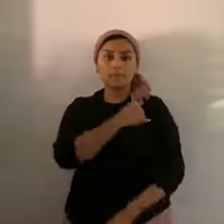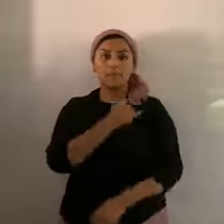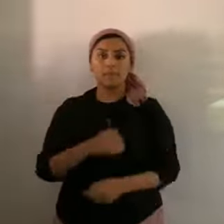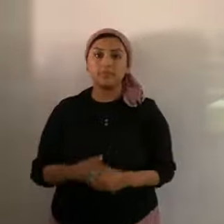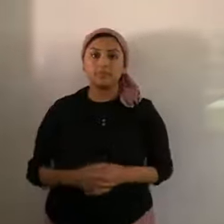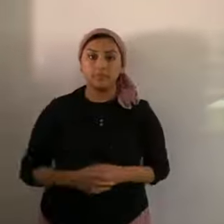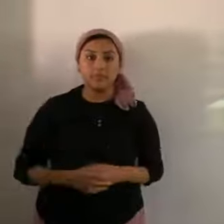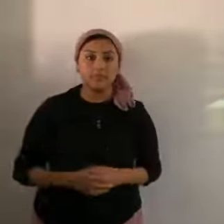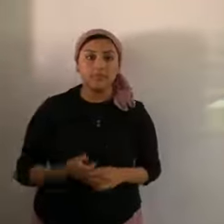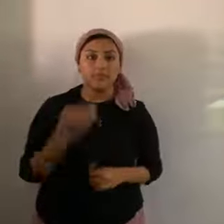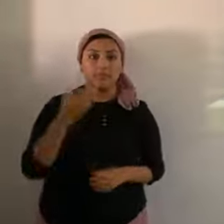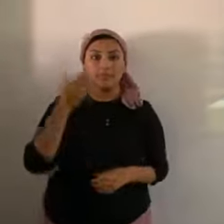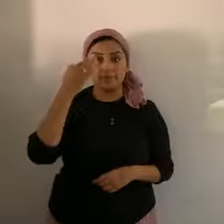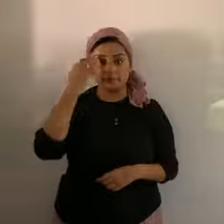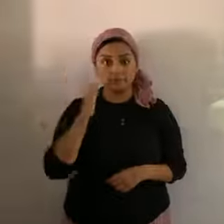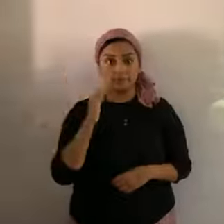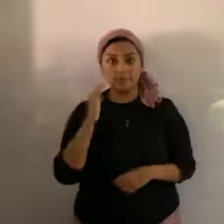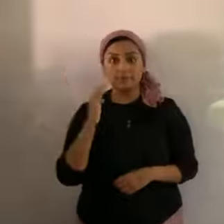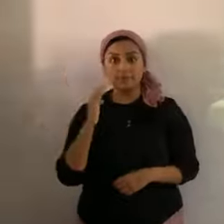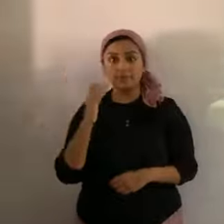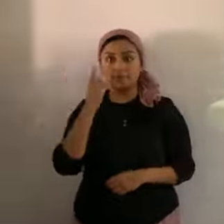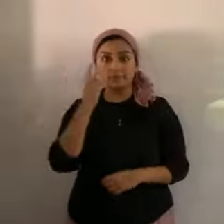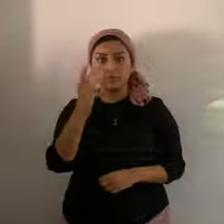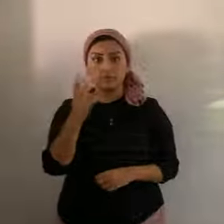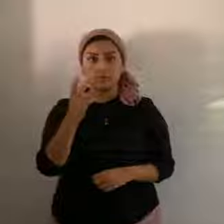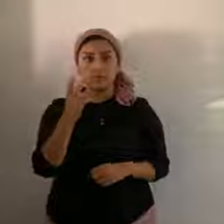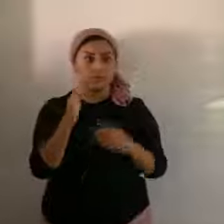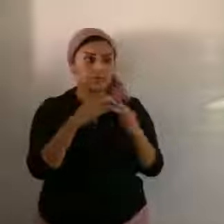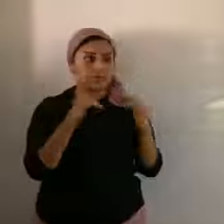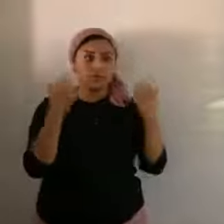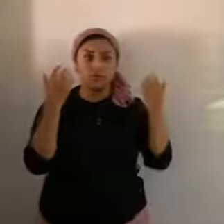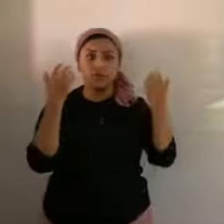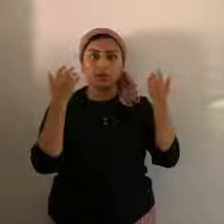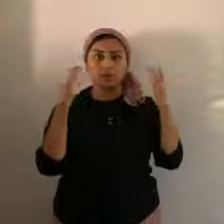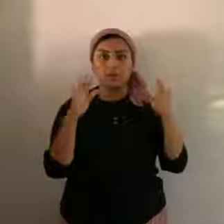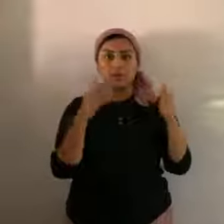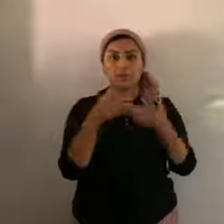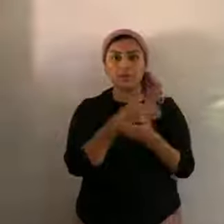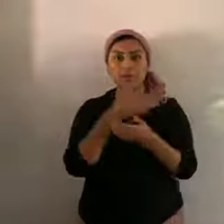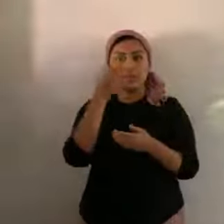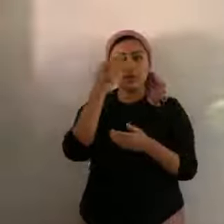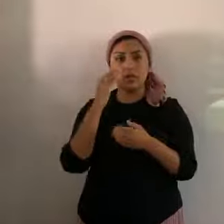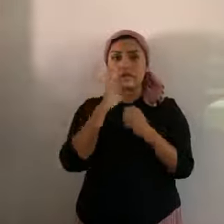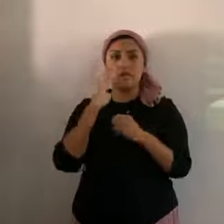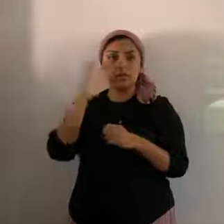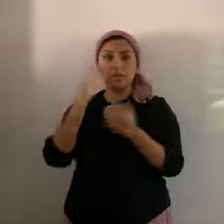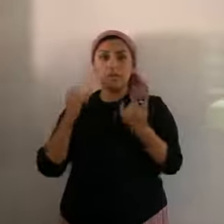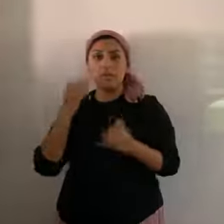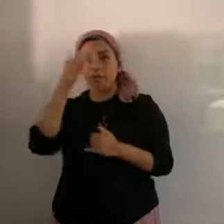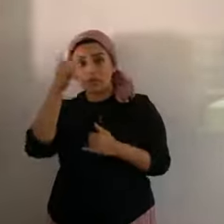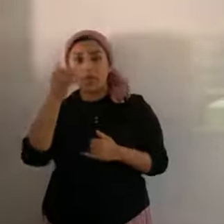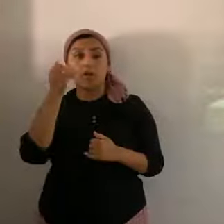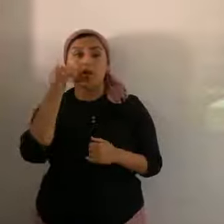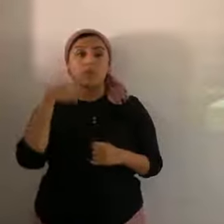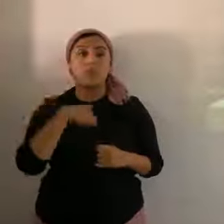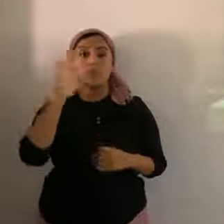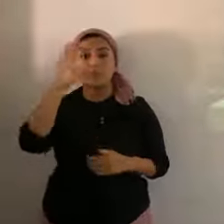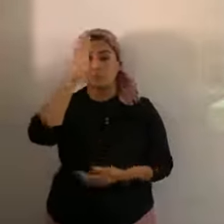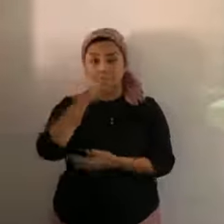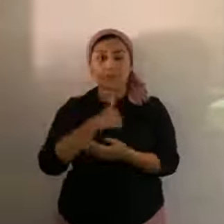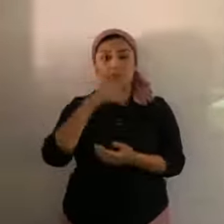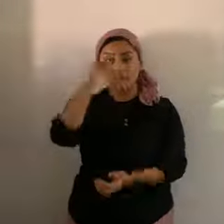entonces Elohim está viendo las cosas como si ya fueran hechas, porque para él no hay pasado, presente y futuro. Si somos sus hijos y